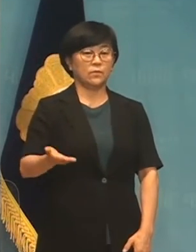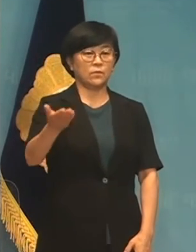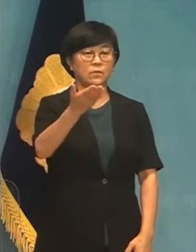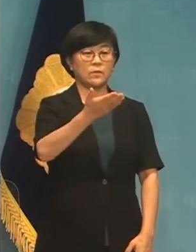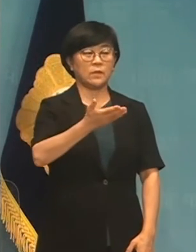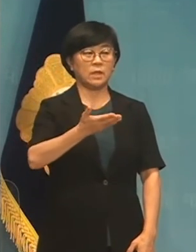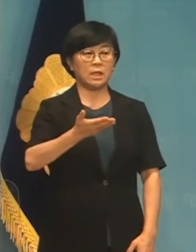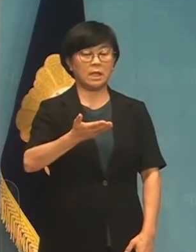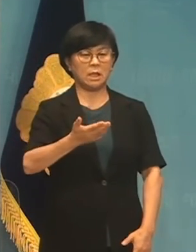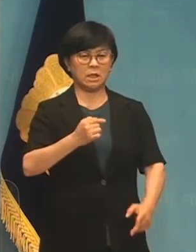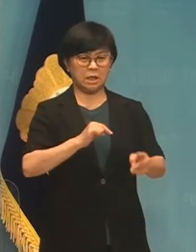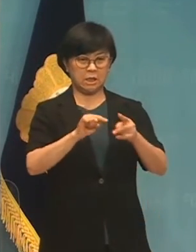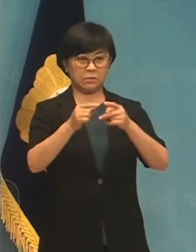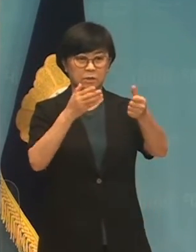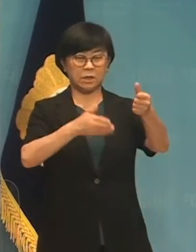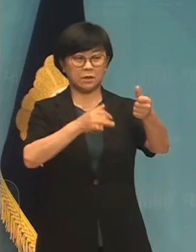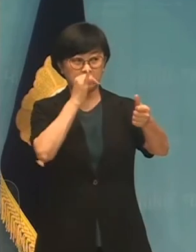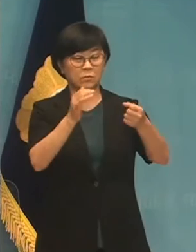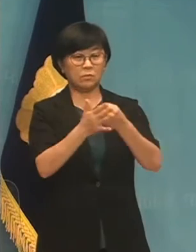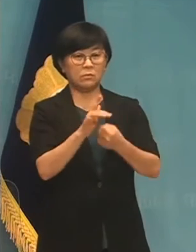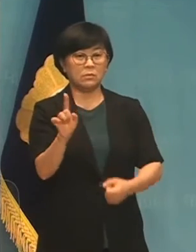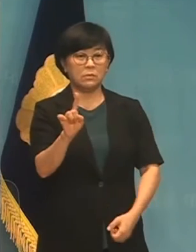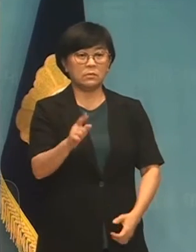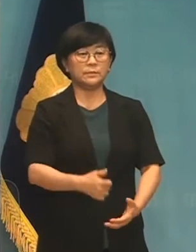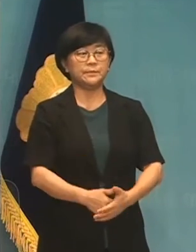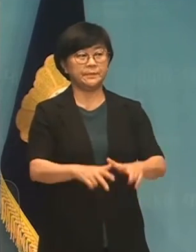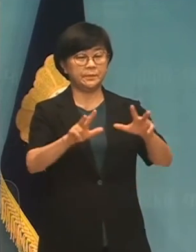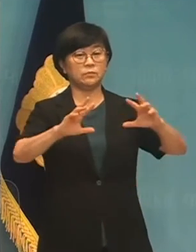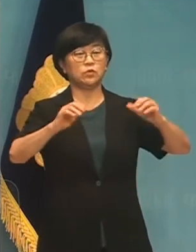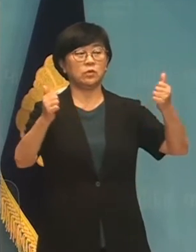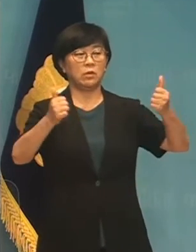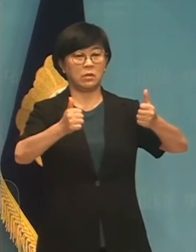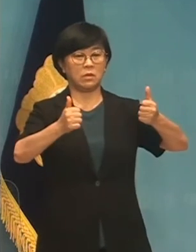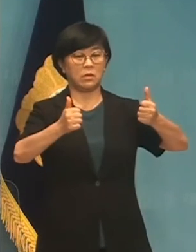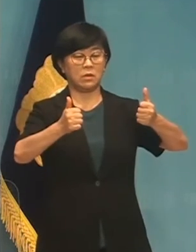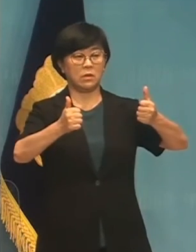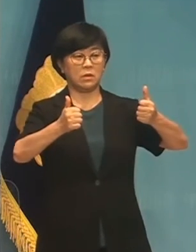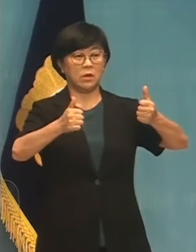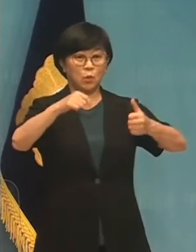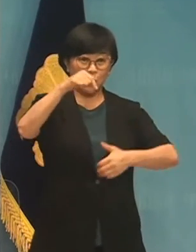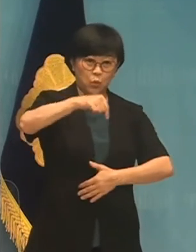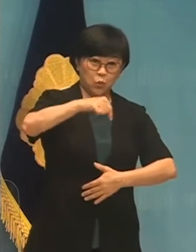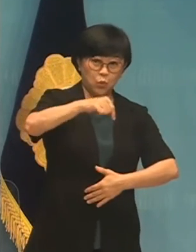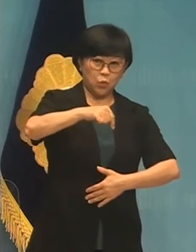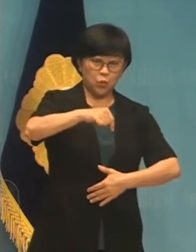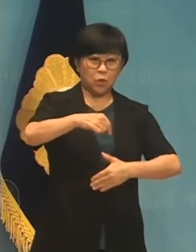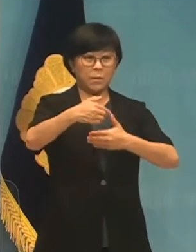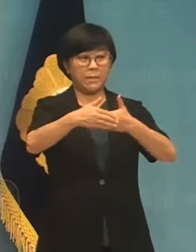기자여러분께 양해 말씀 구하겠습니다. 지금 국회 소통관